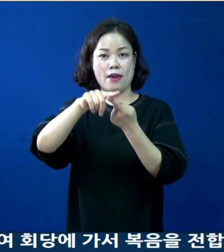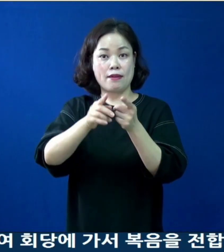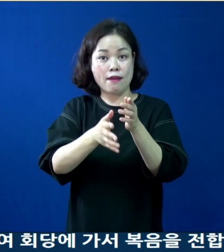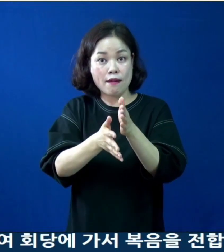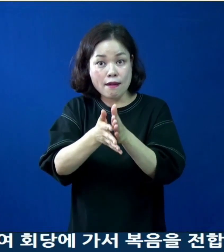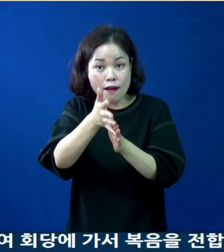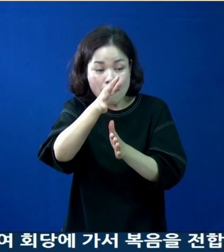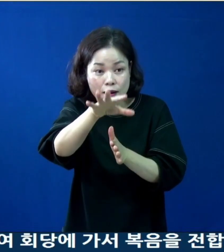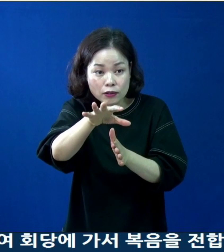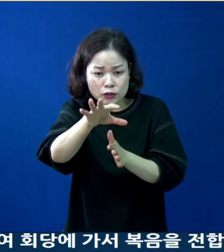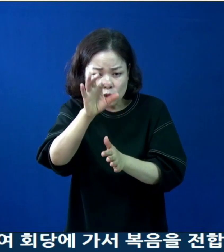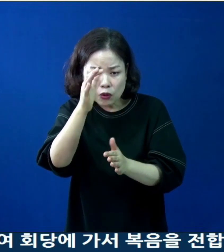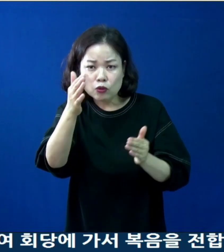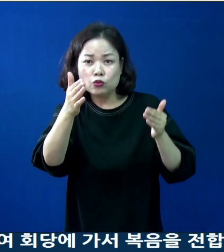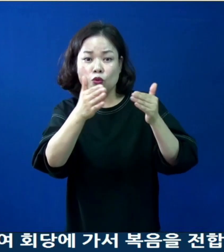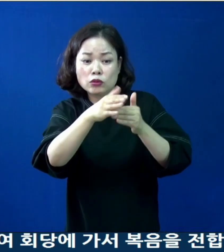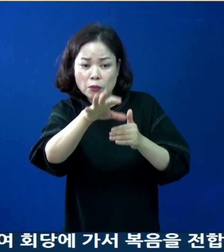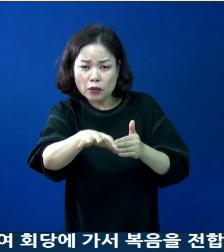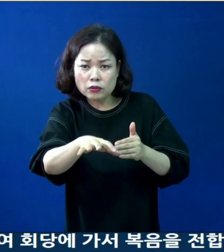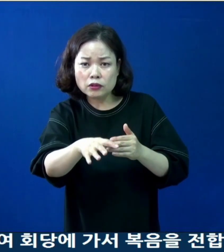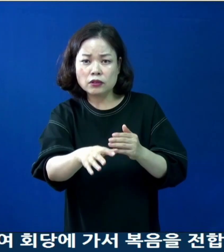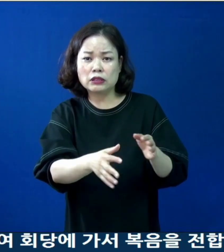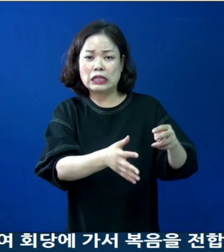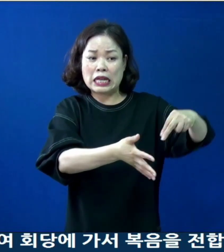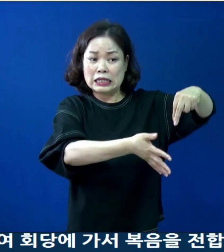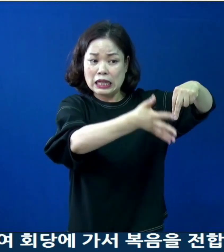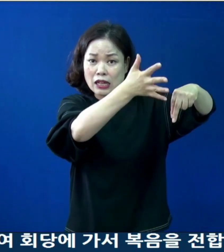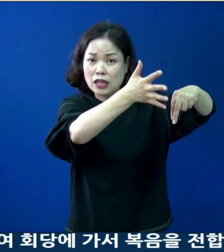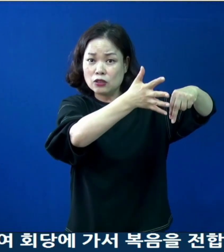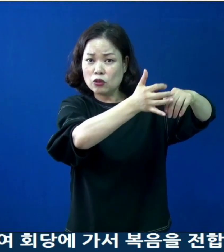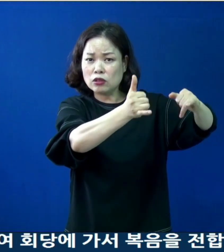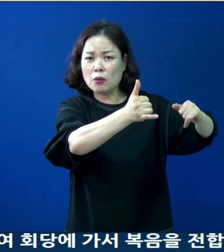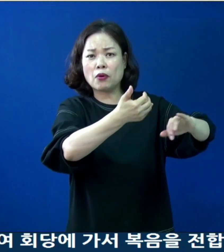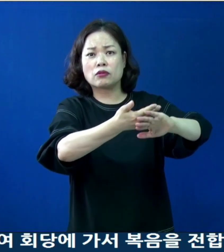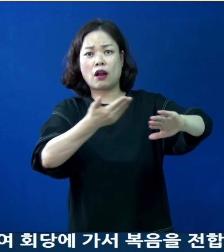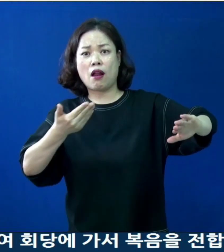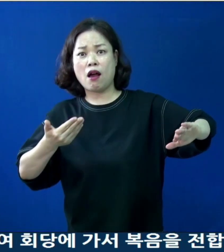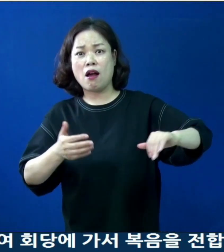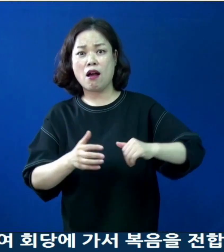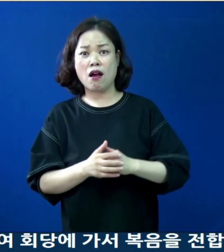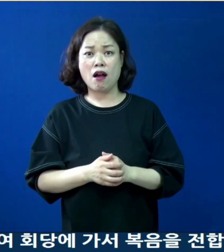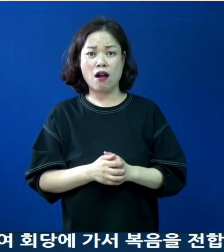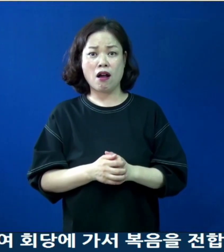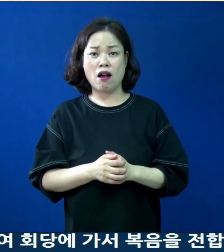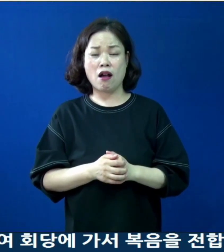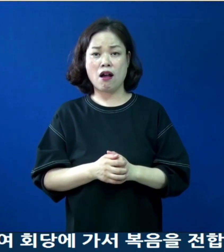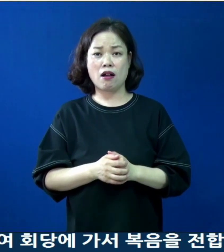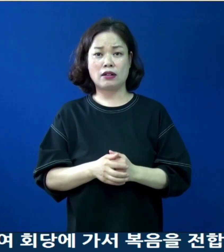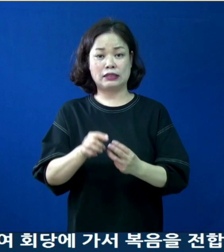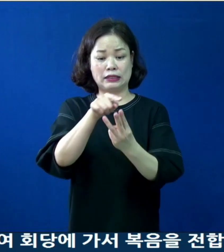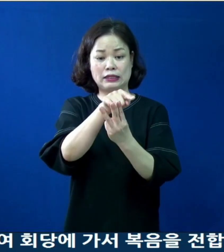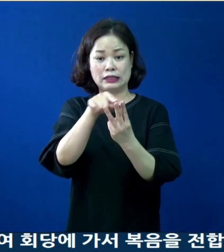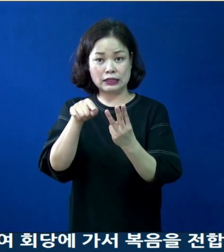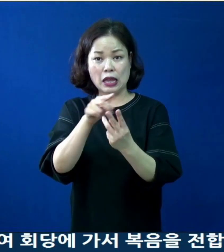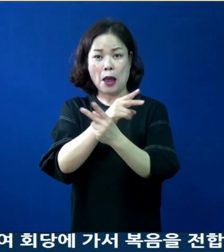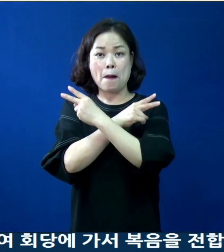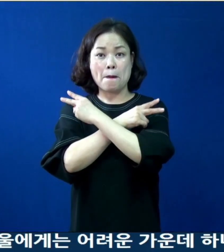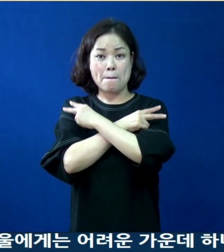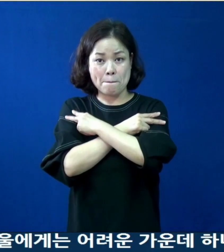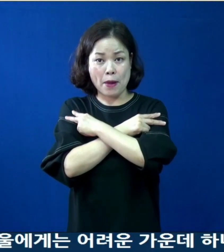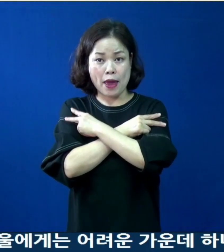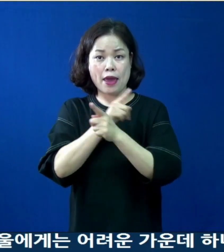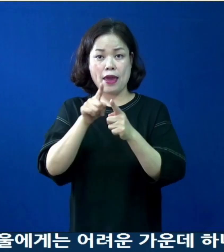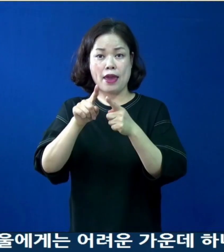이 베레아에 딱 보니까 이 사람들이 데살로니가 사람들하고는 달라요. 세 가지로 베레아 사람들에